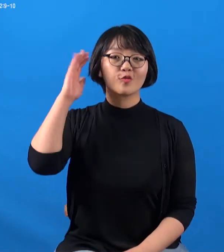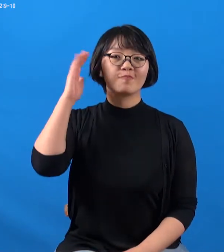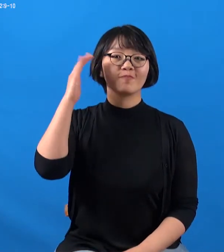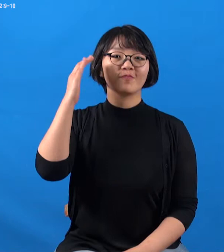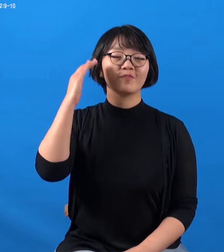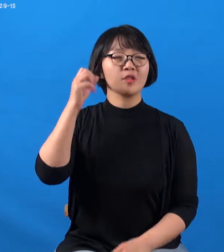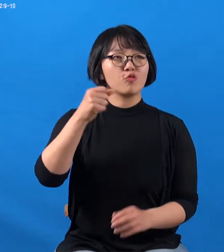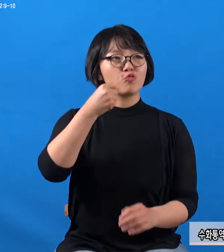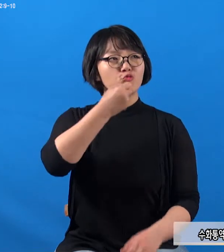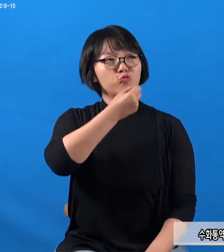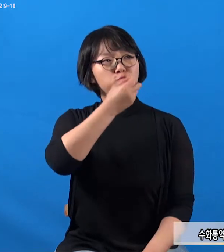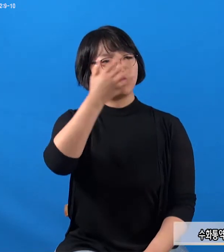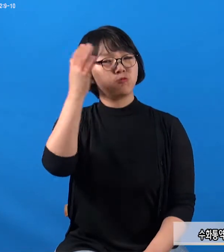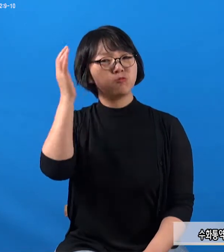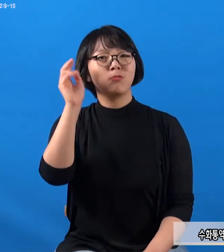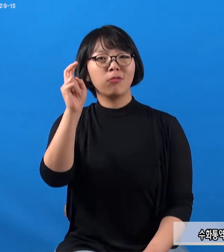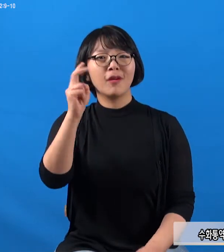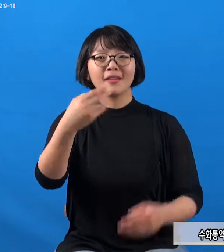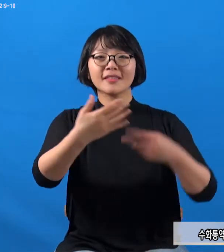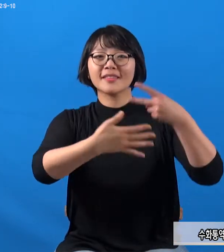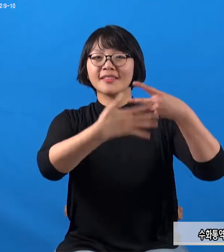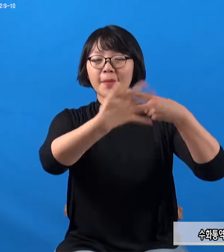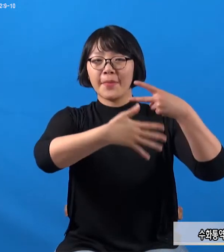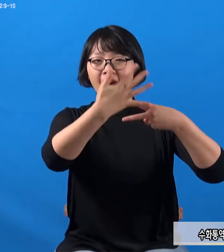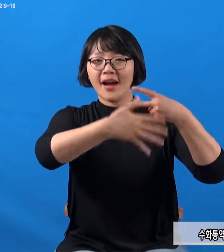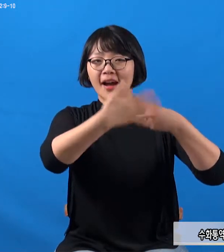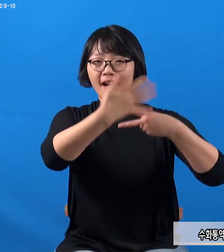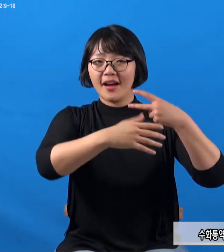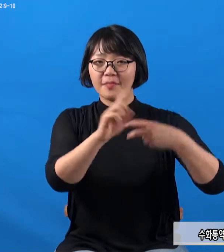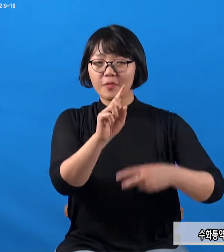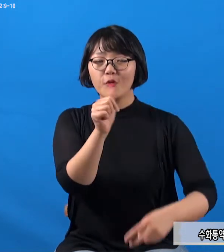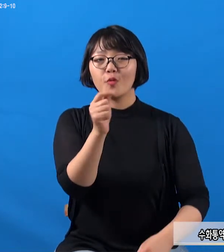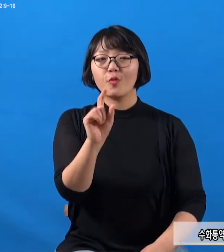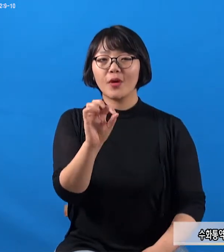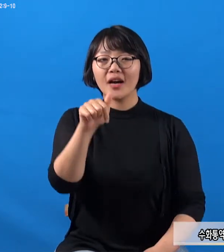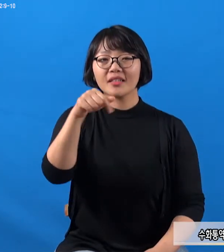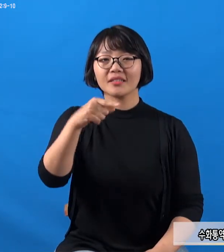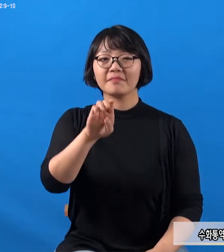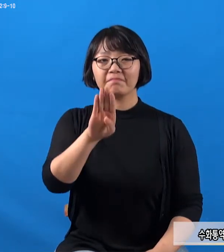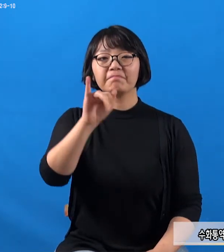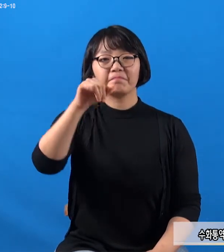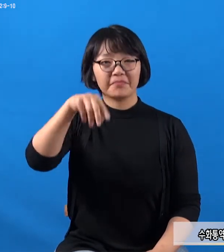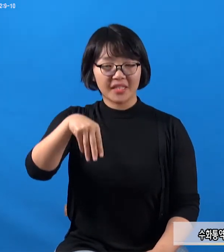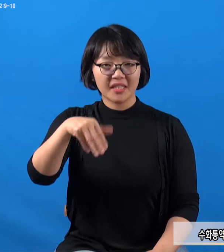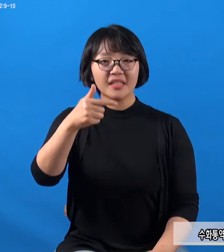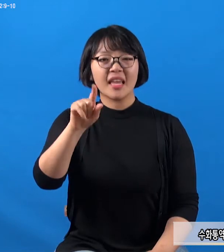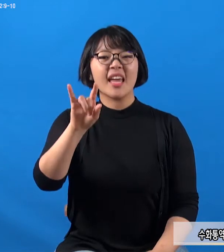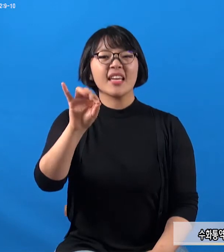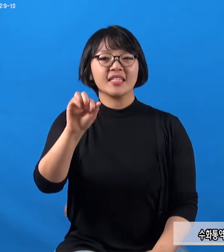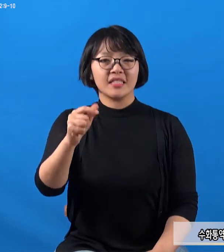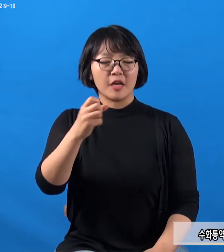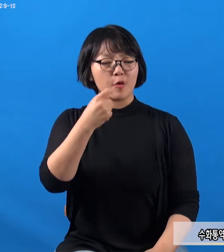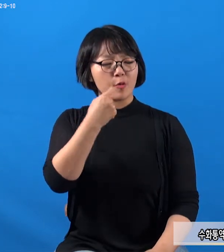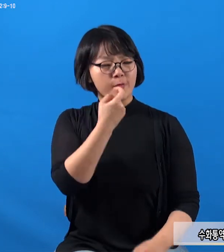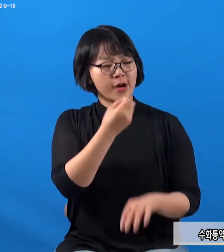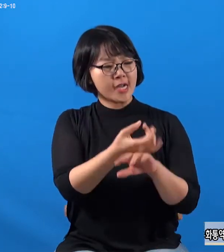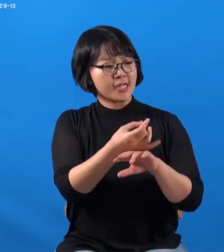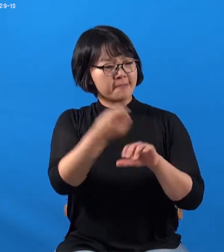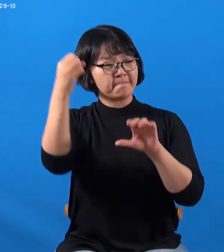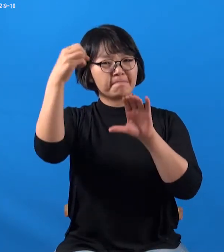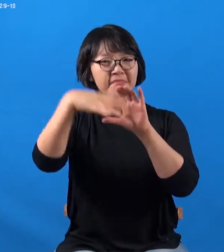요즘 한창 인기가 되고 있는 연속극 황금빛 내 인생 많이들 보시는가 봅니다.